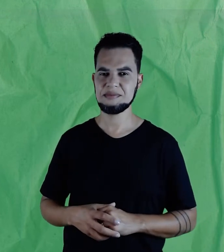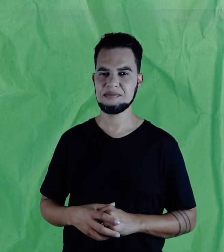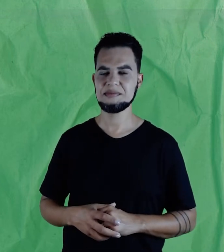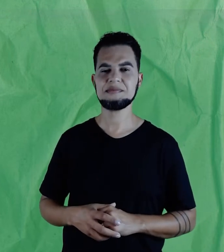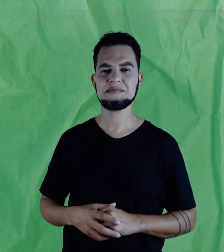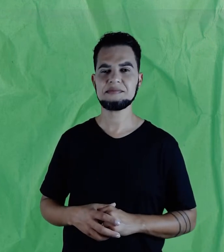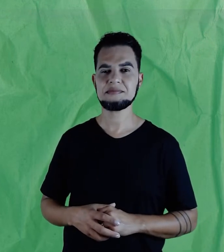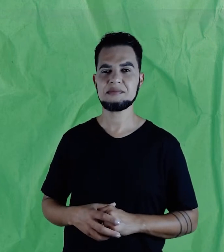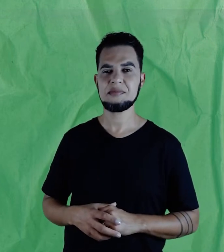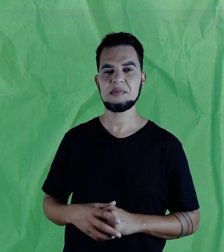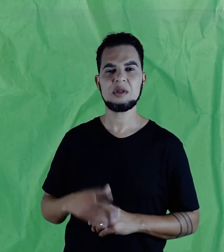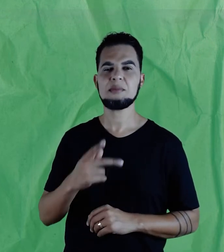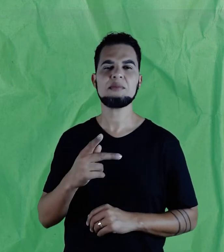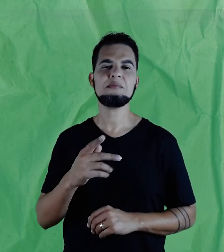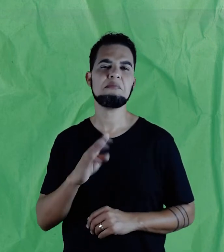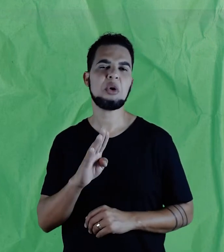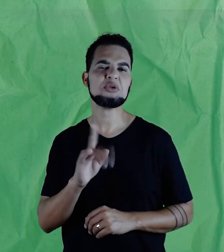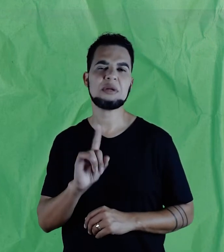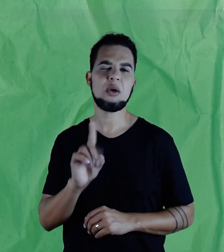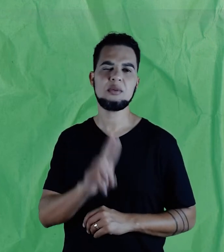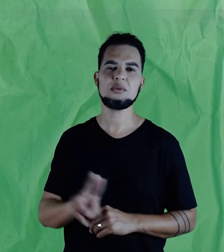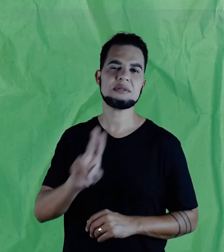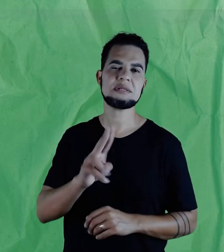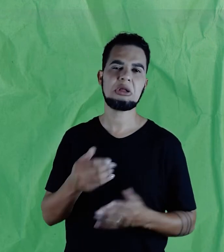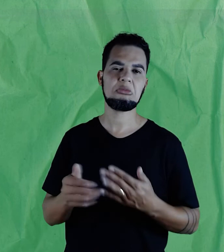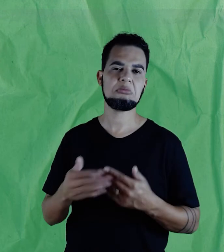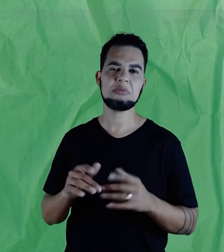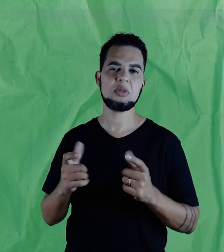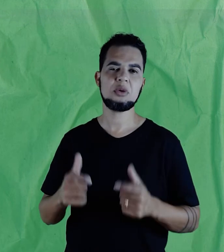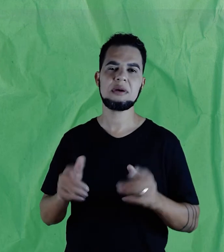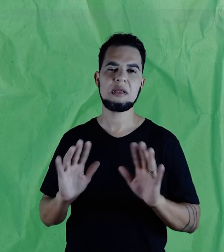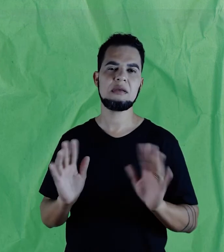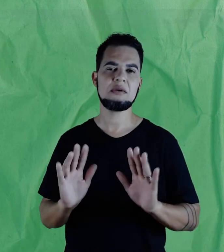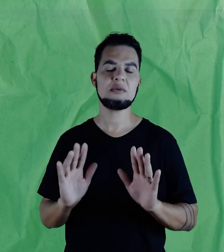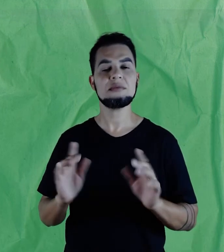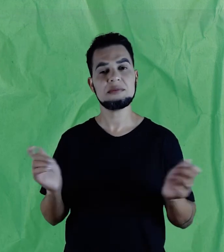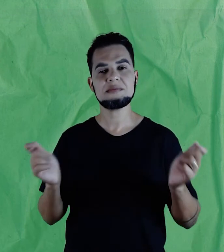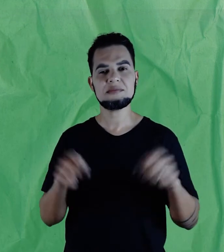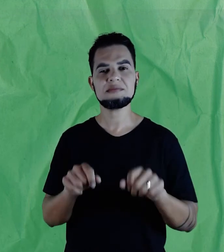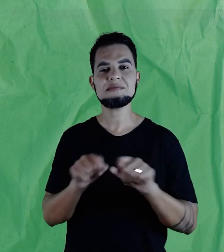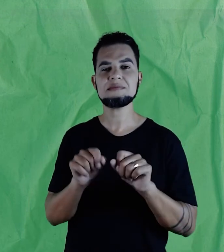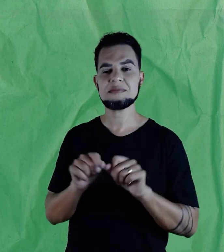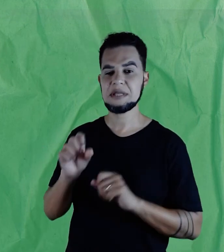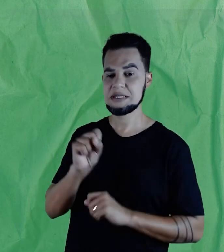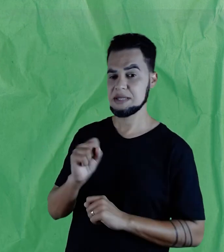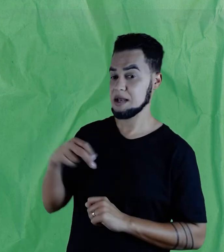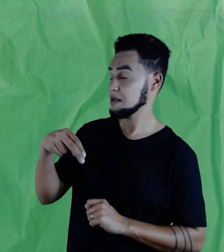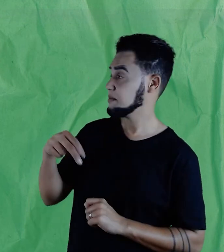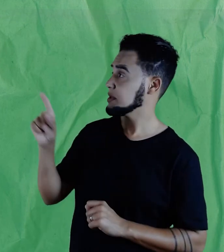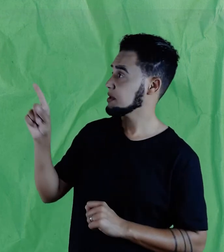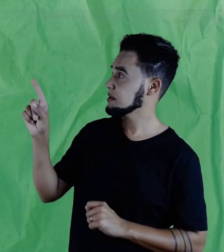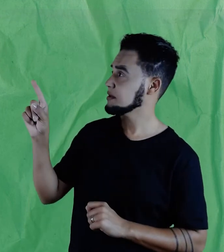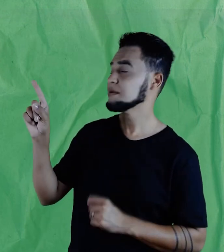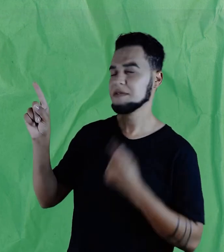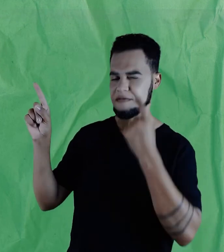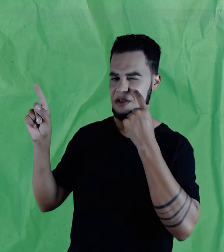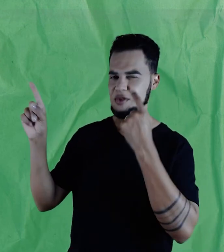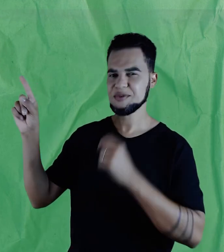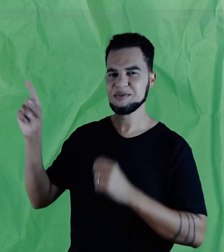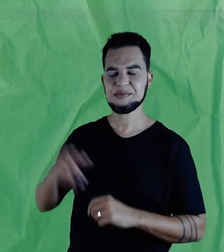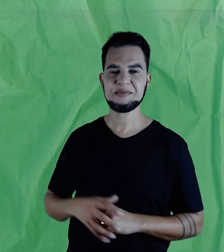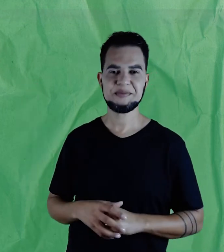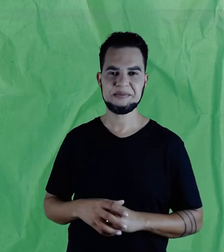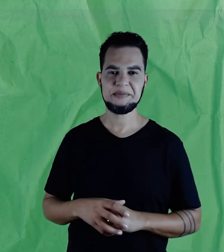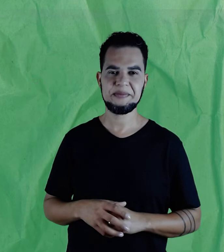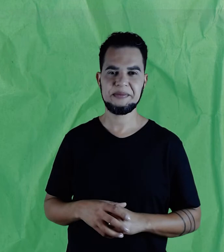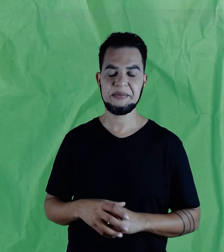O button não está sendo utilizado em lugar nenhum, né? Eu posso vir aqui no Sign Up e vejam só. Agora aqui